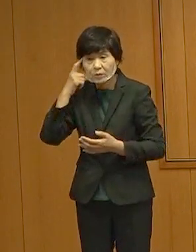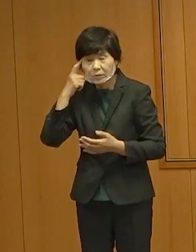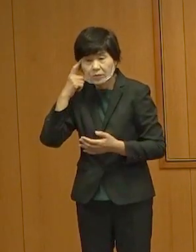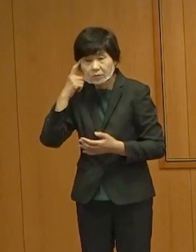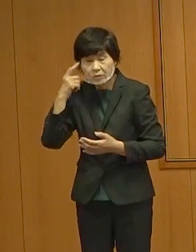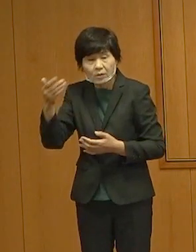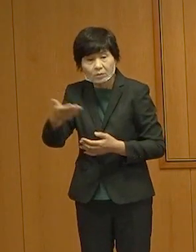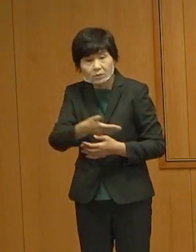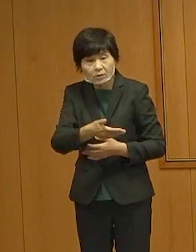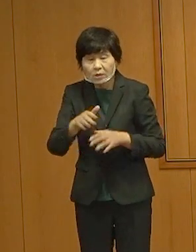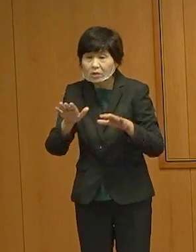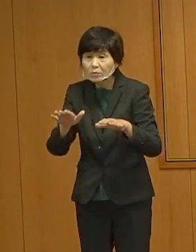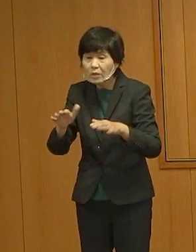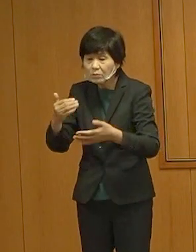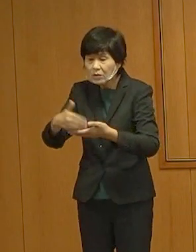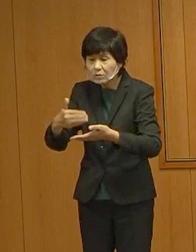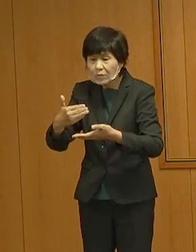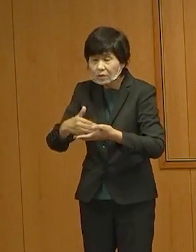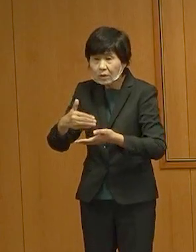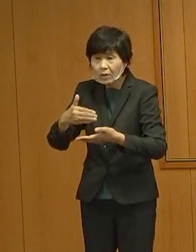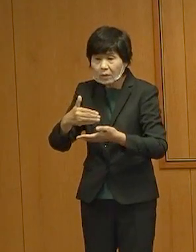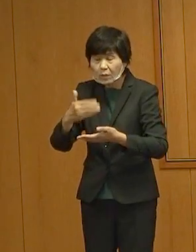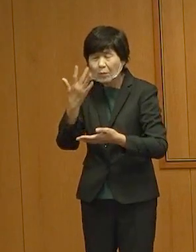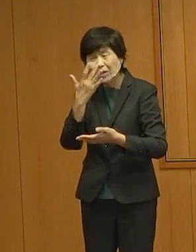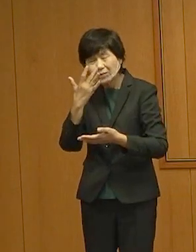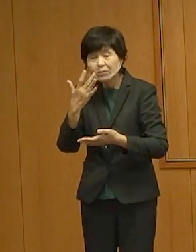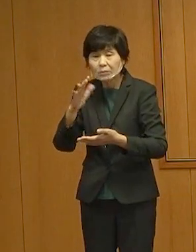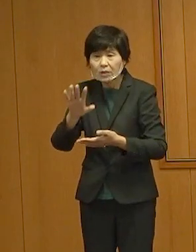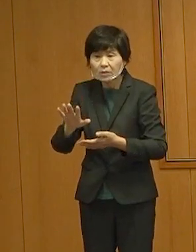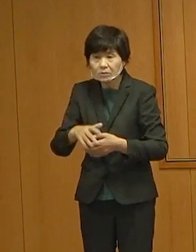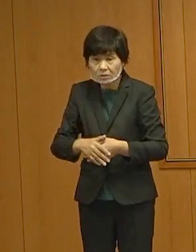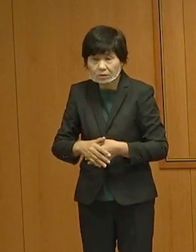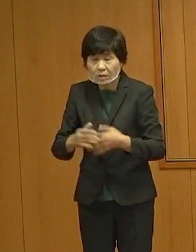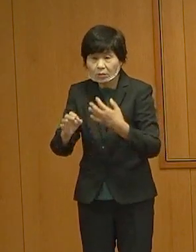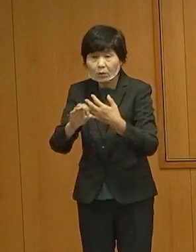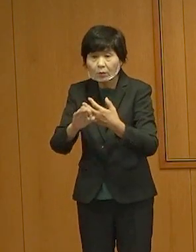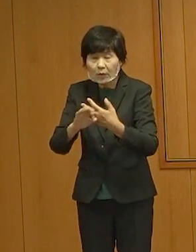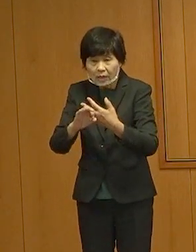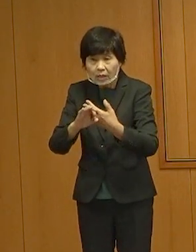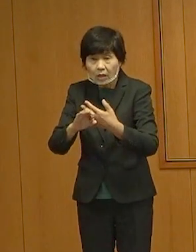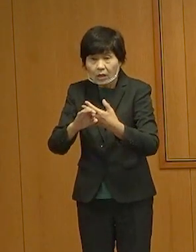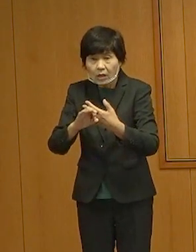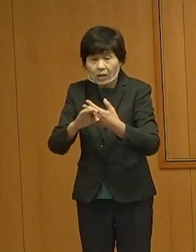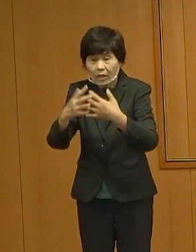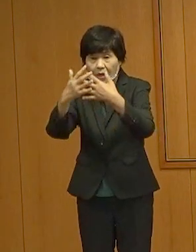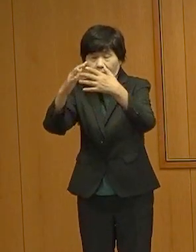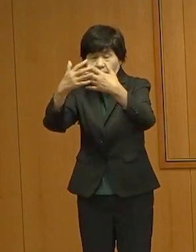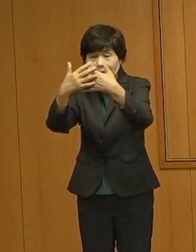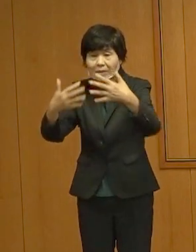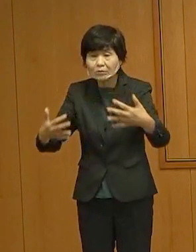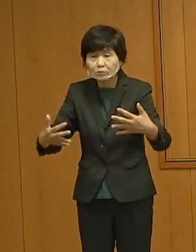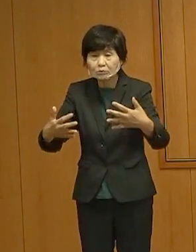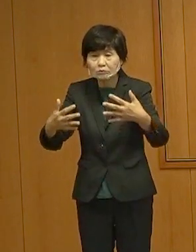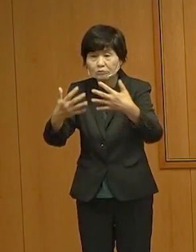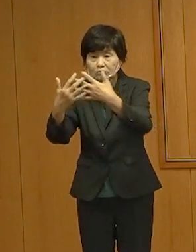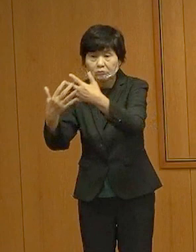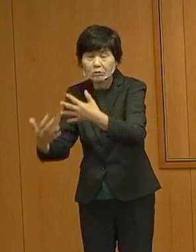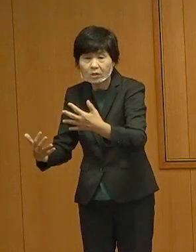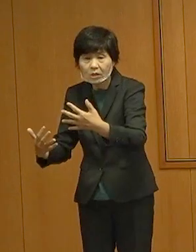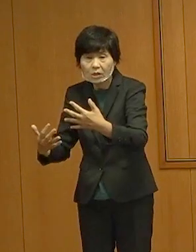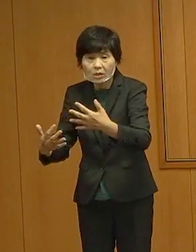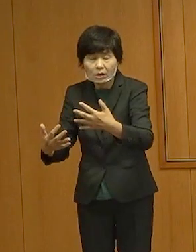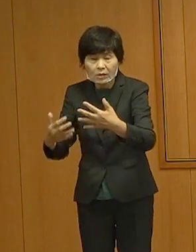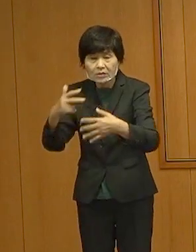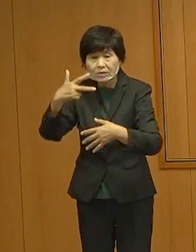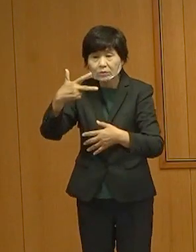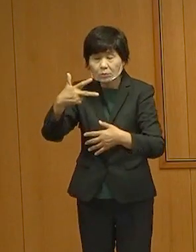お話でちょっと分かりにくい部分があったんですけど、こう柵とかを、同僚遮断してやろうとしたっていうのは一応検討はし